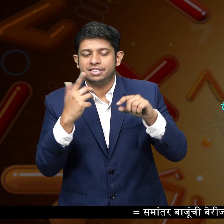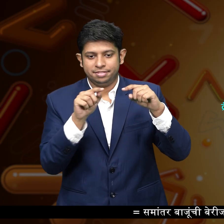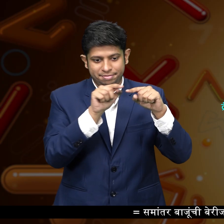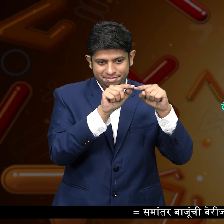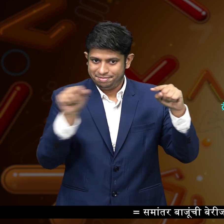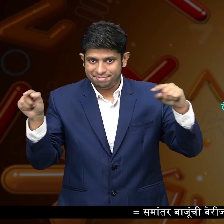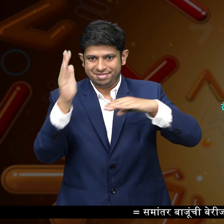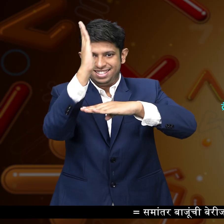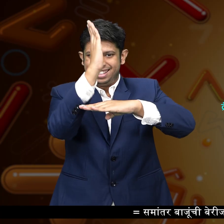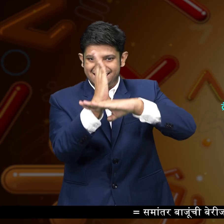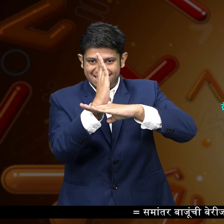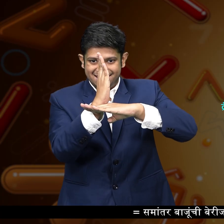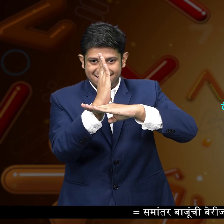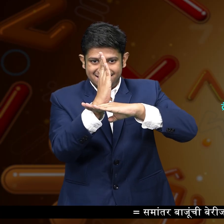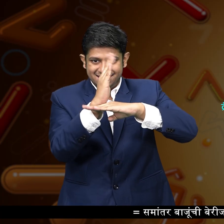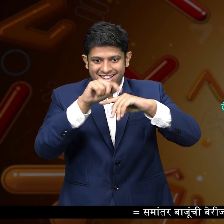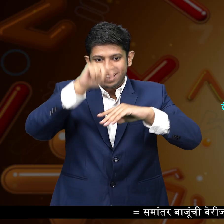गुणिले त्यांच्यातील लांबी अंतर.